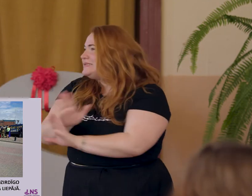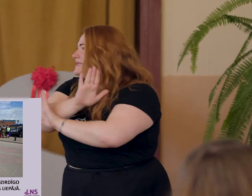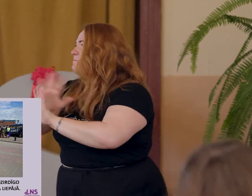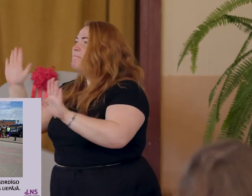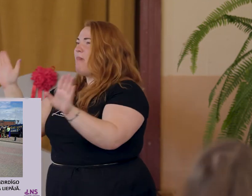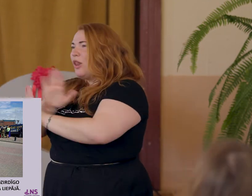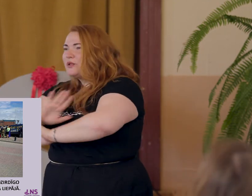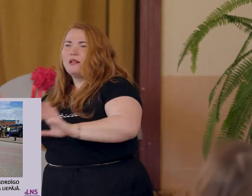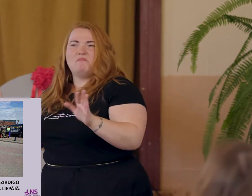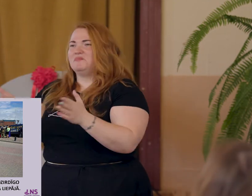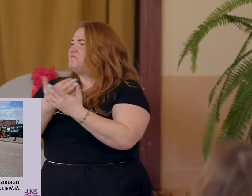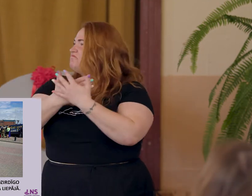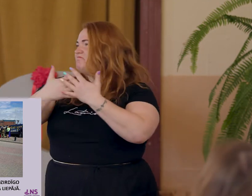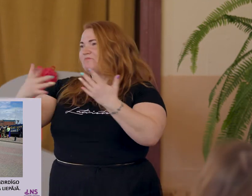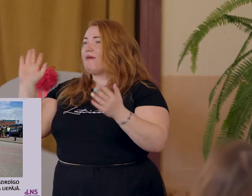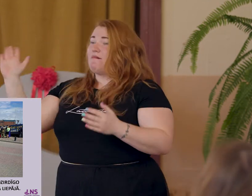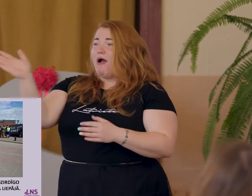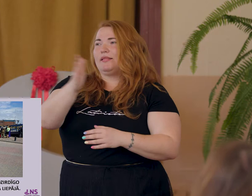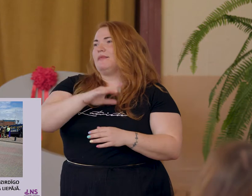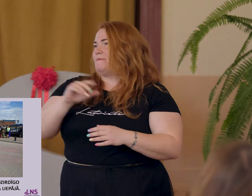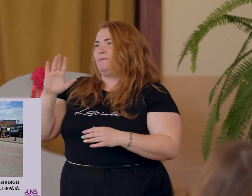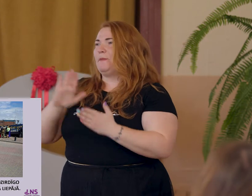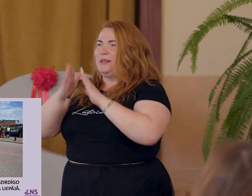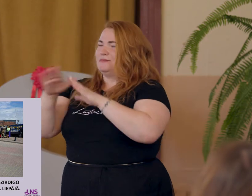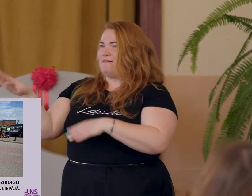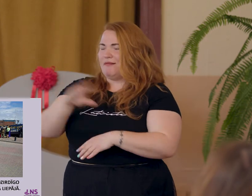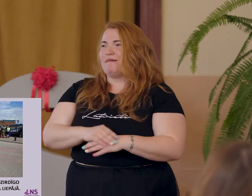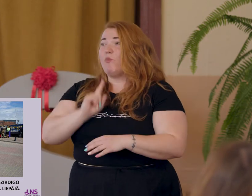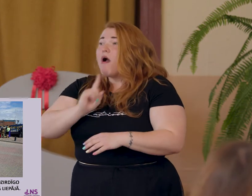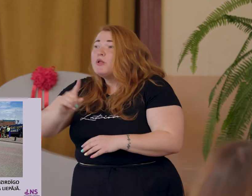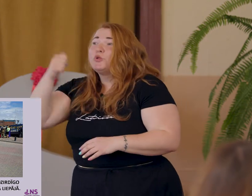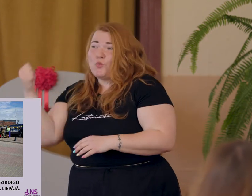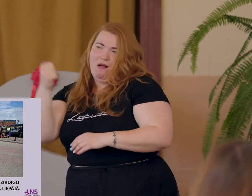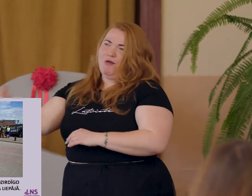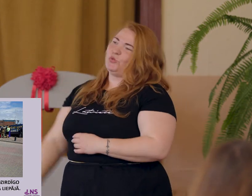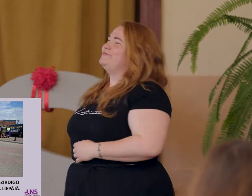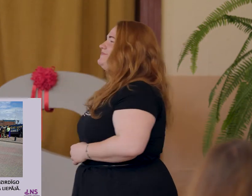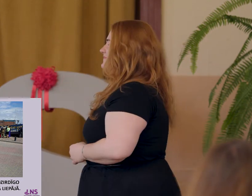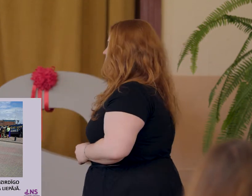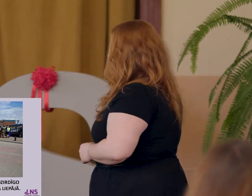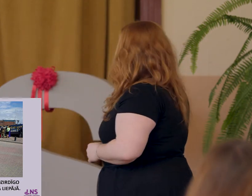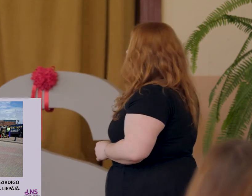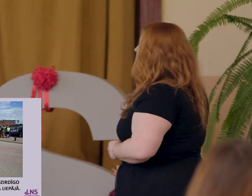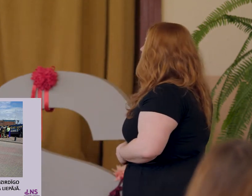vai melodeklamācija, dažādajām programmu mums, jā. Bet katru gadu mums